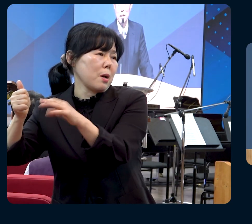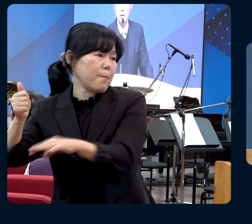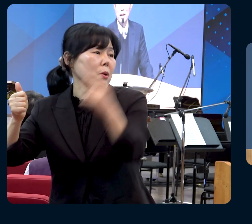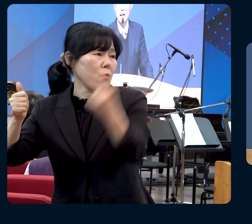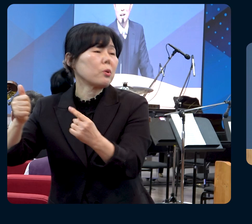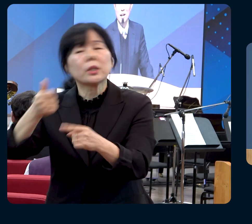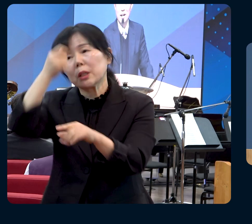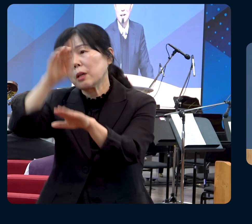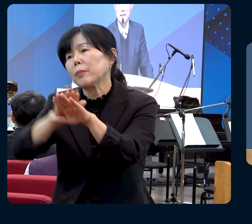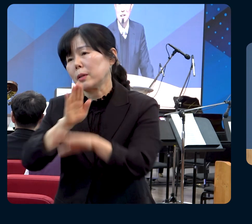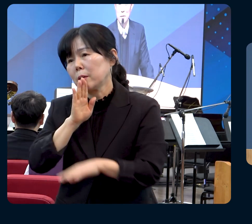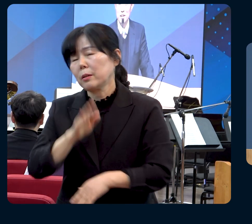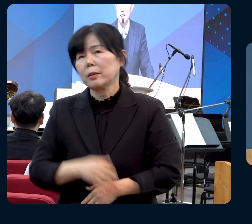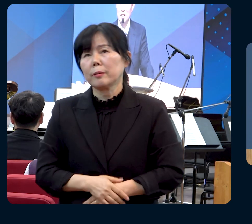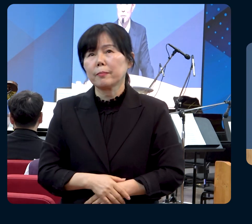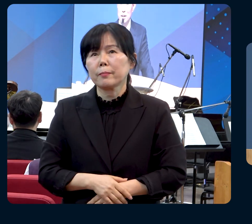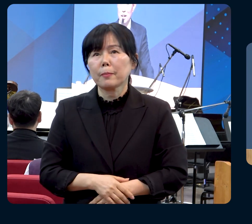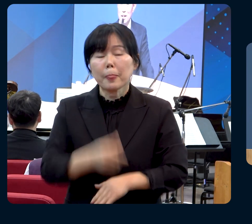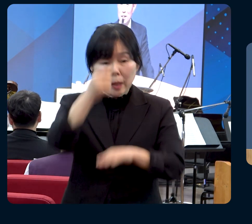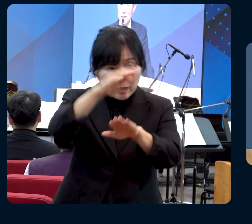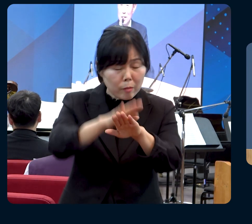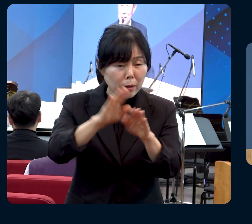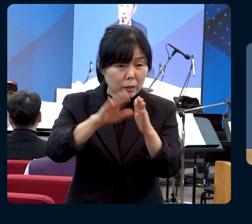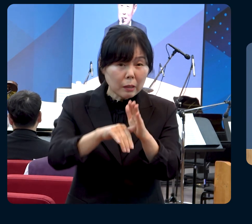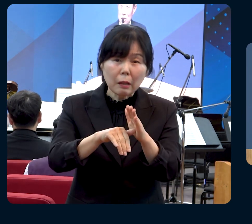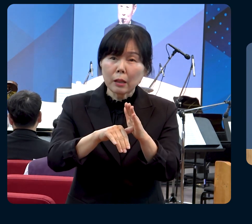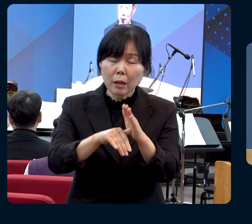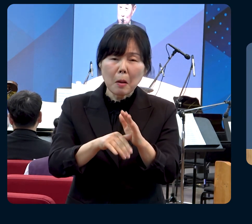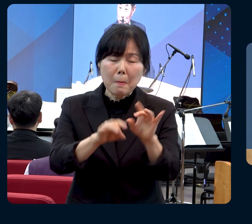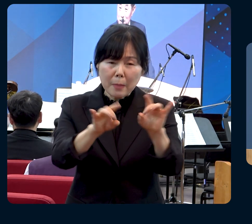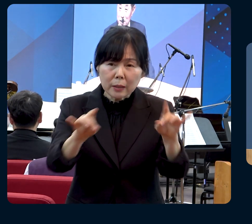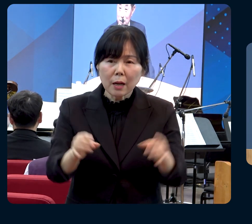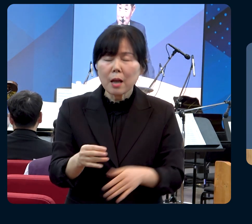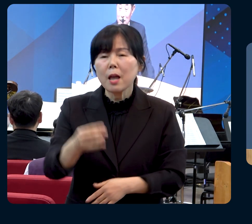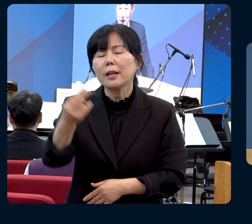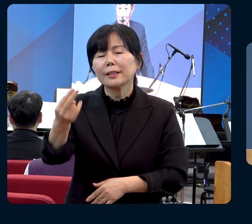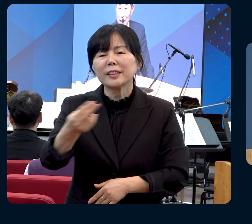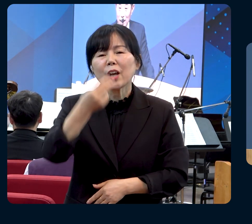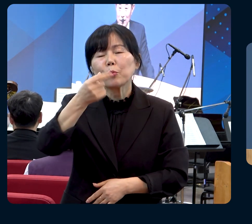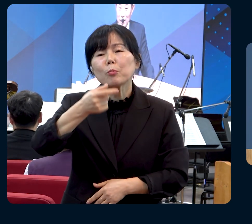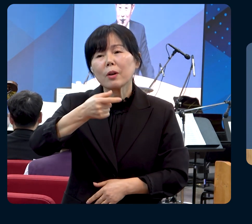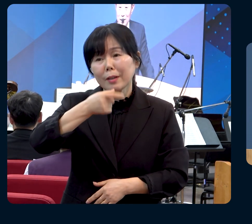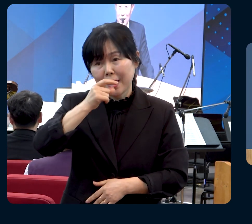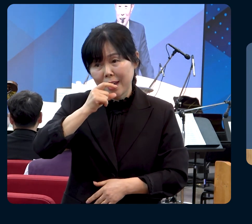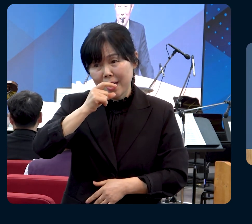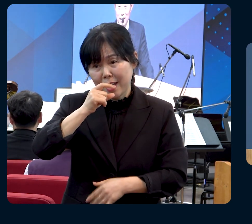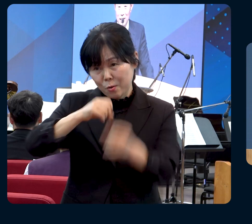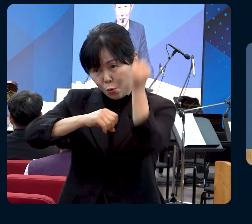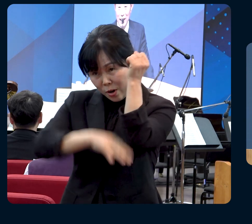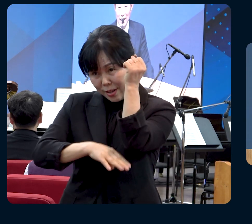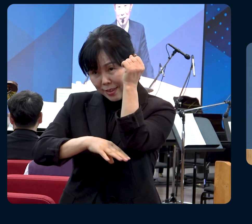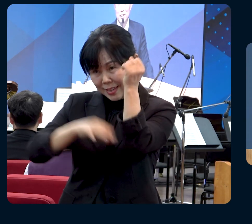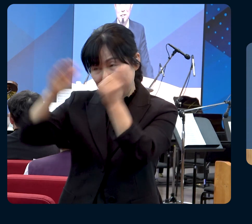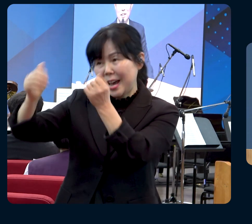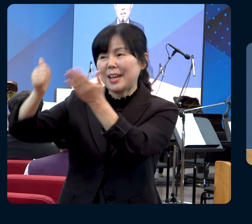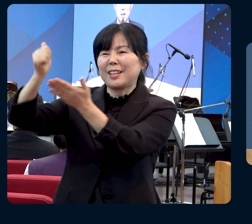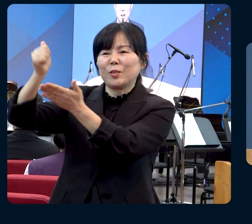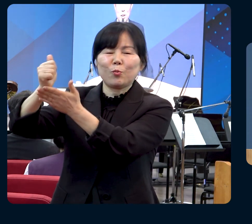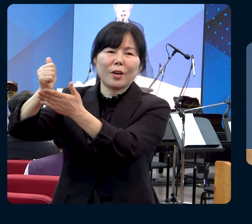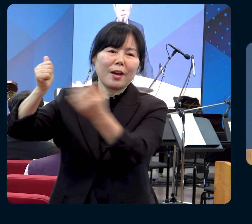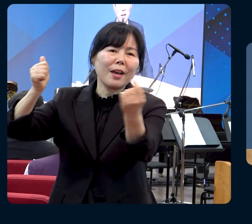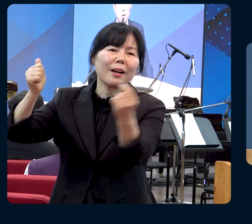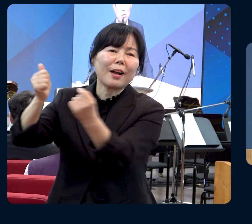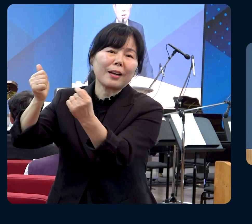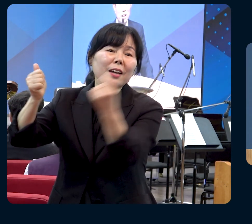저는 우리의 예배가 예배 드릴 때마다 생수의 근원이신 하나님께 닿는